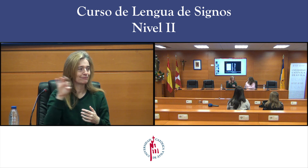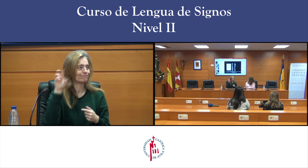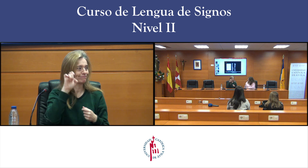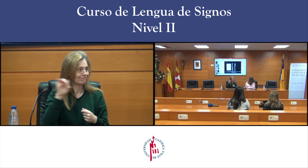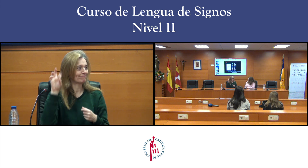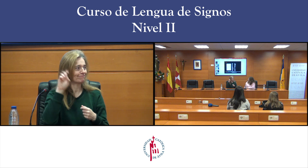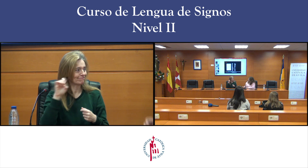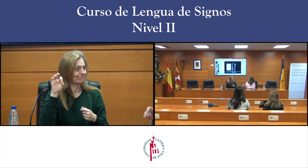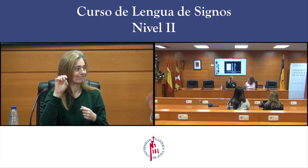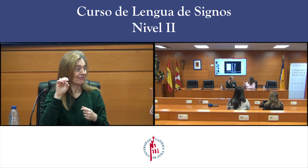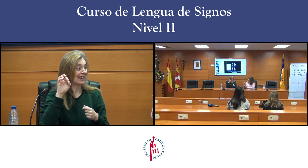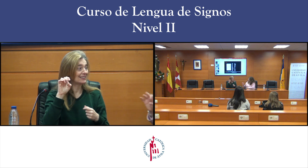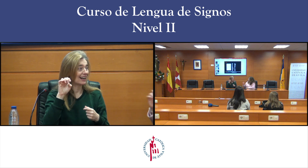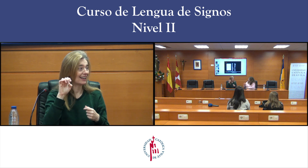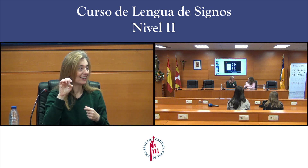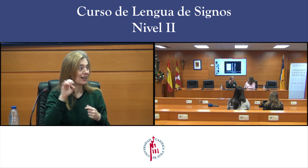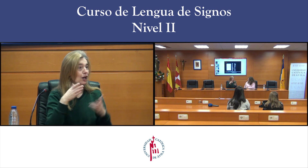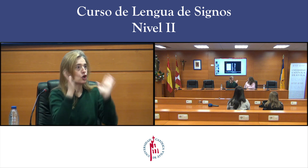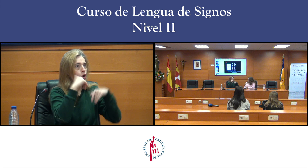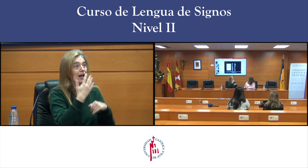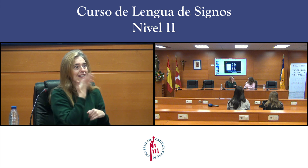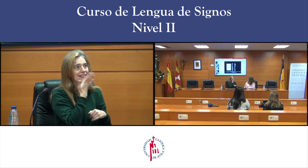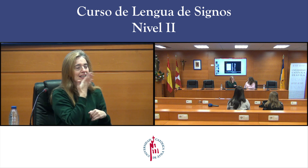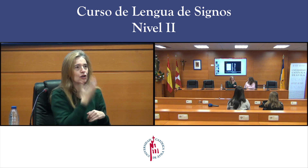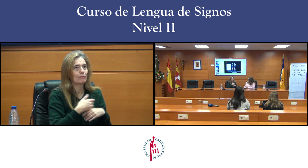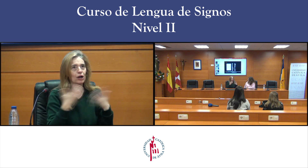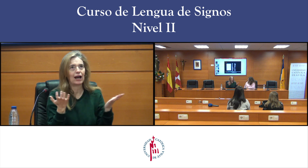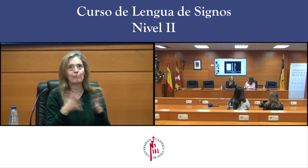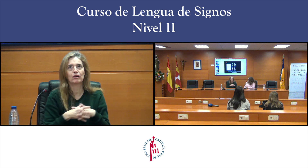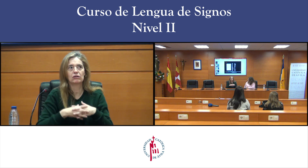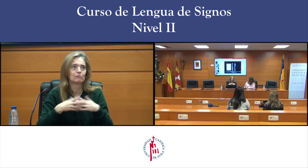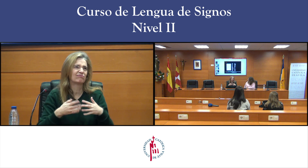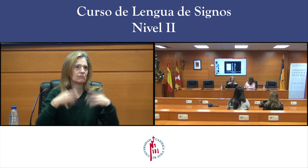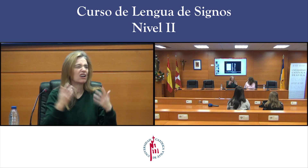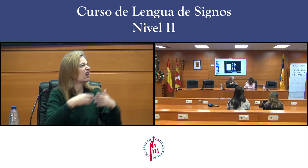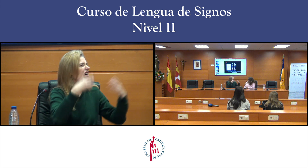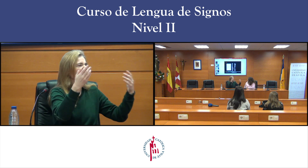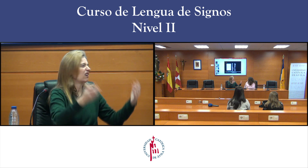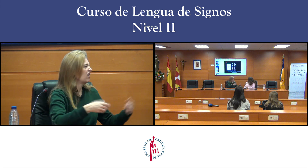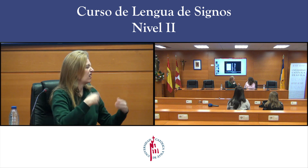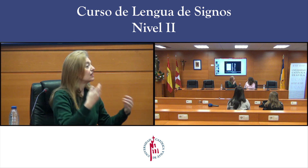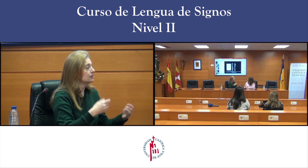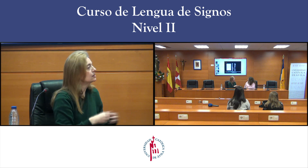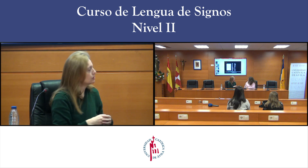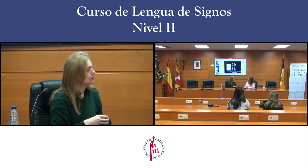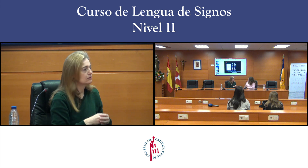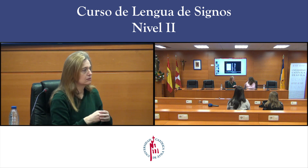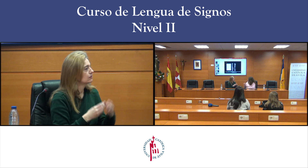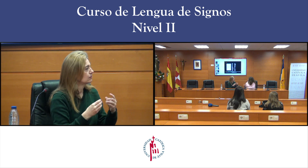entonces hay que usar el dactilológico el ser verbo ser el verbo ser no hay